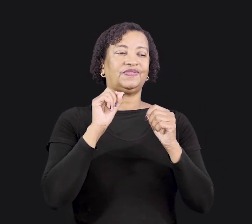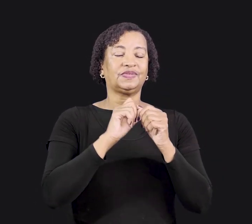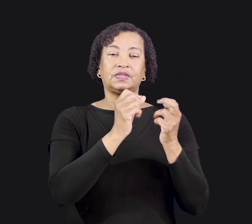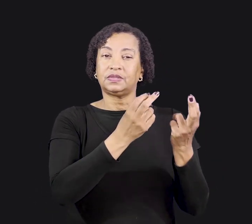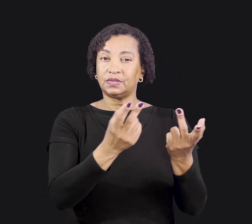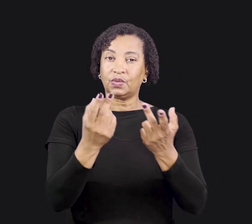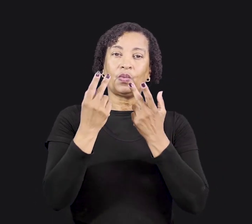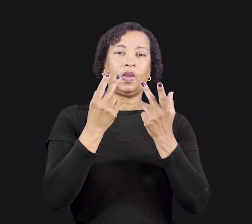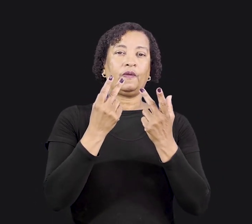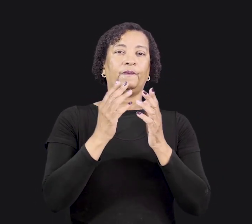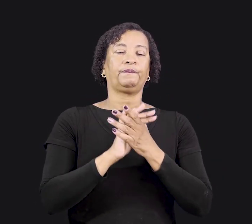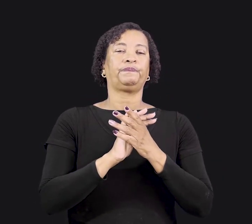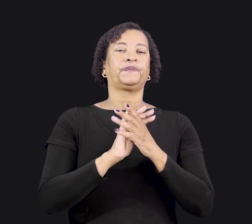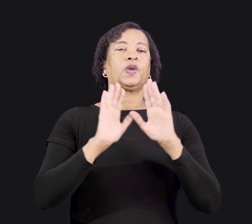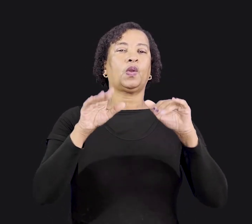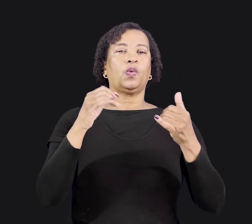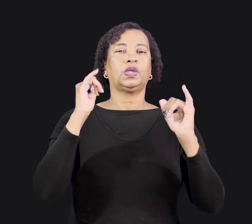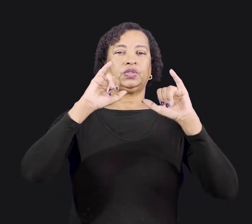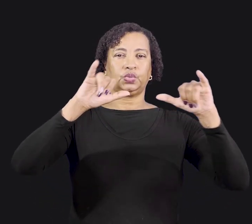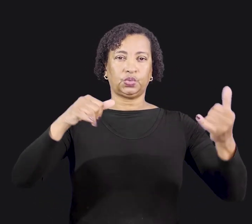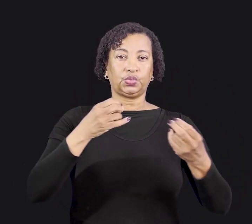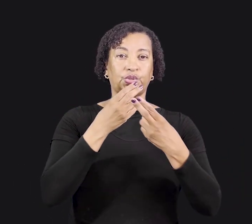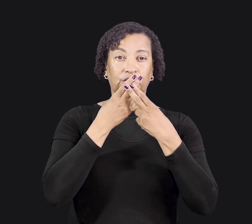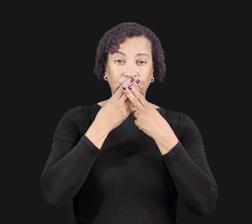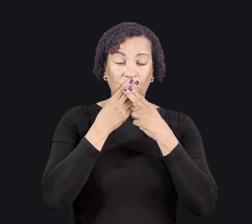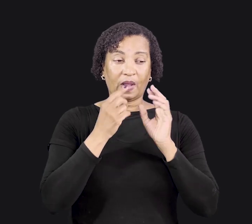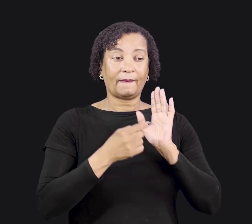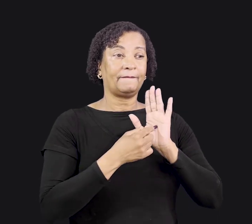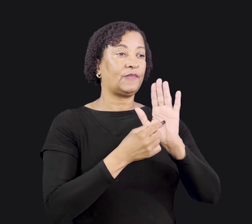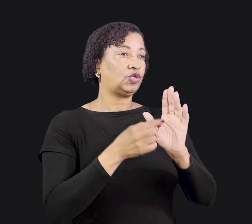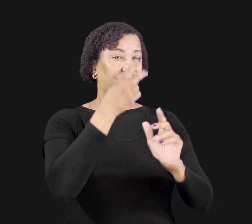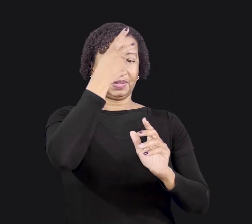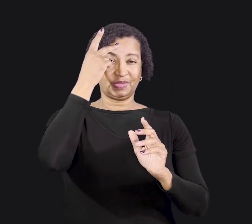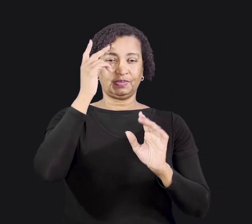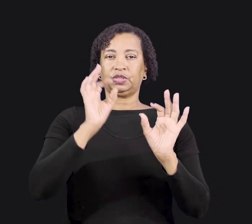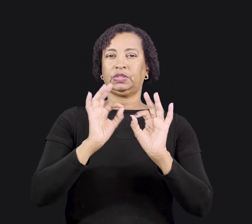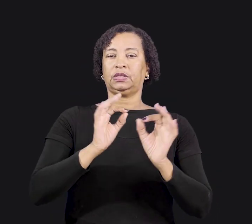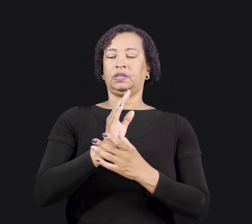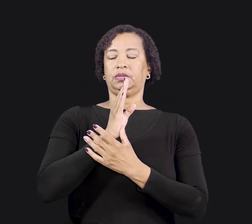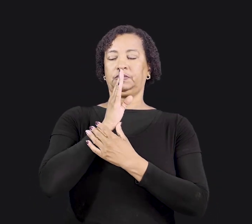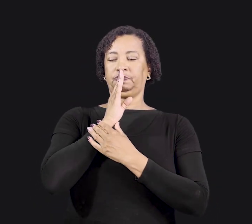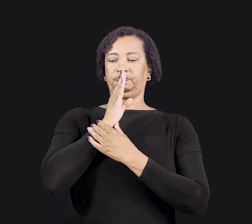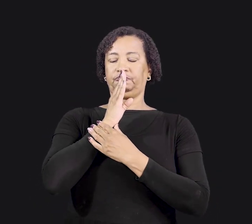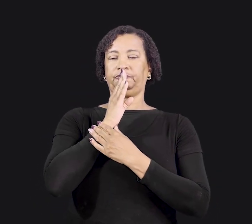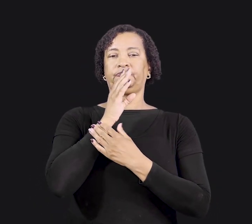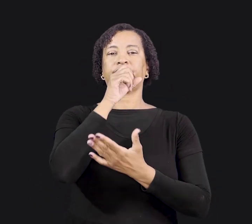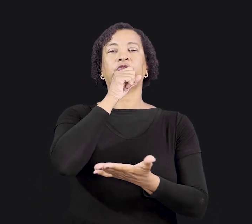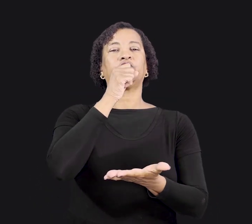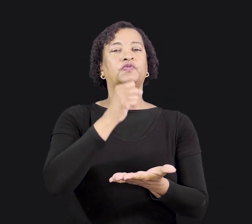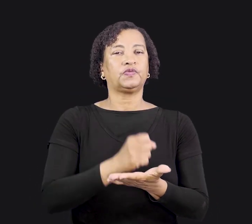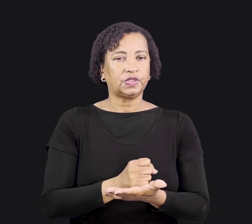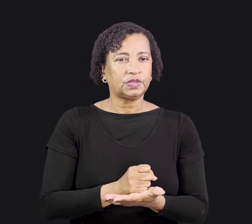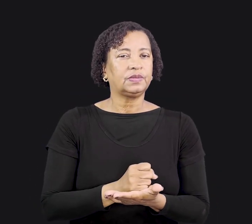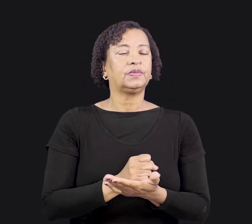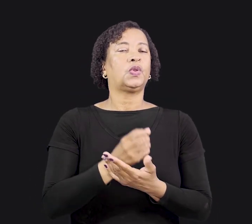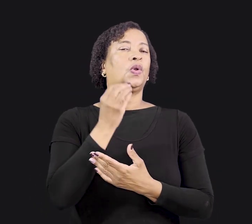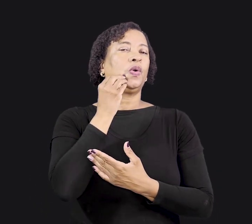isso. Que não demonstrassem que estavam em jejum. No Velho Testamento, observamos que o jejum é